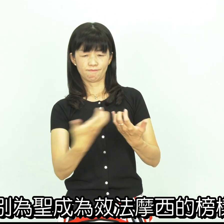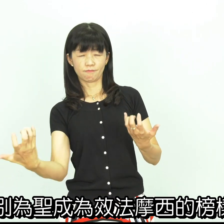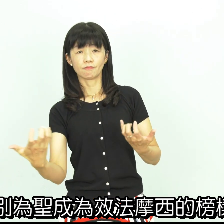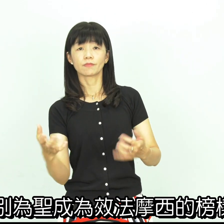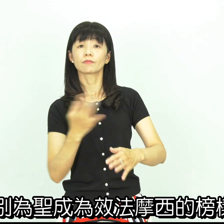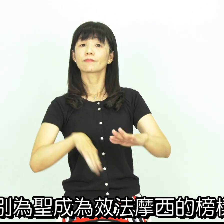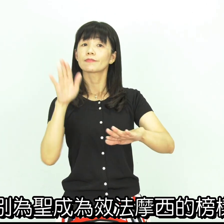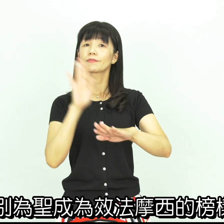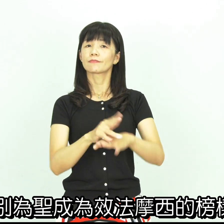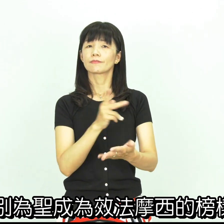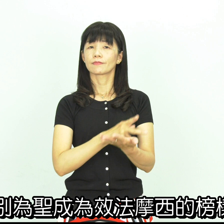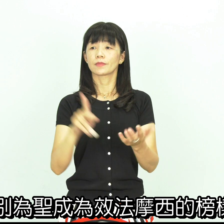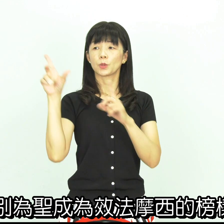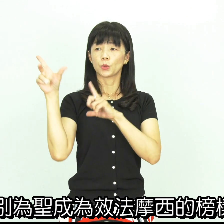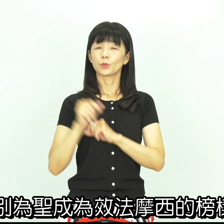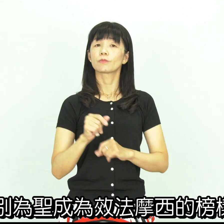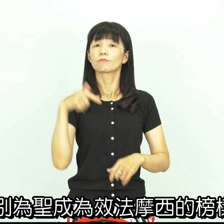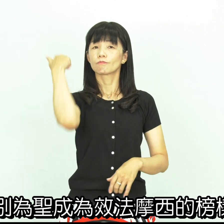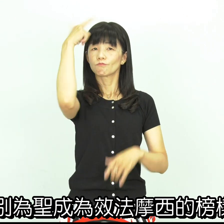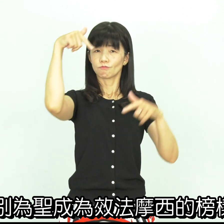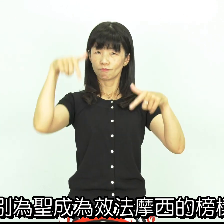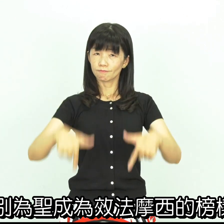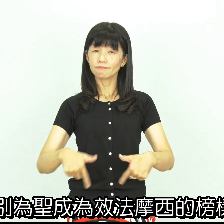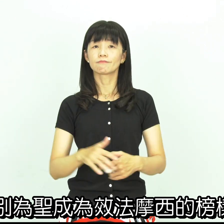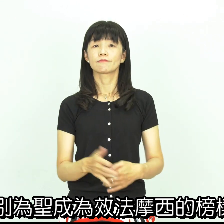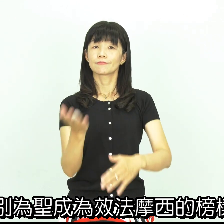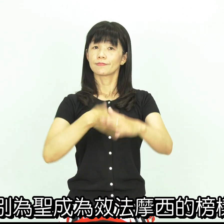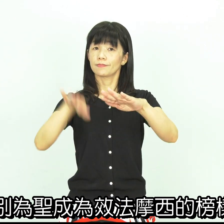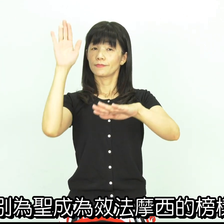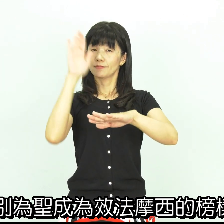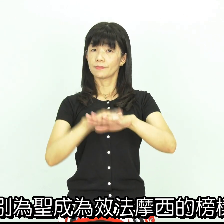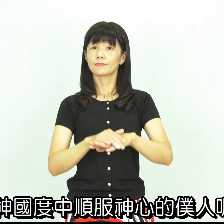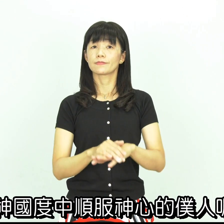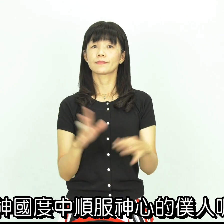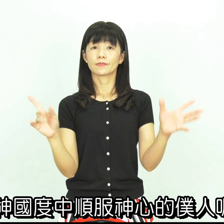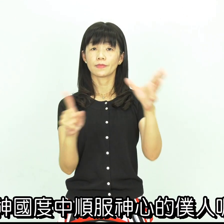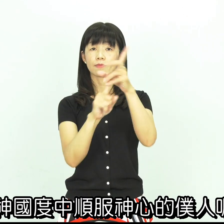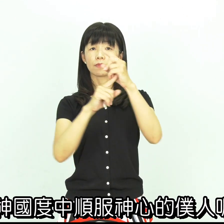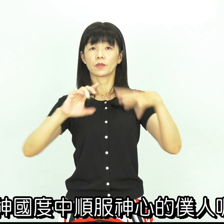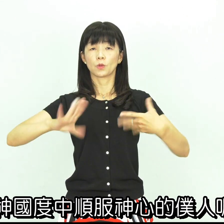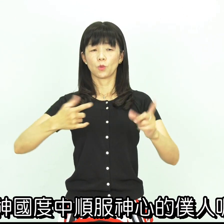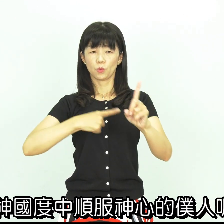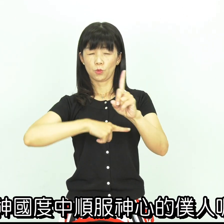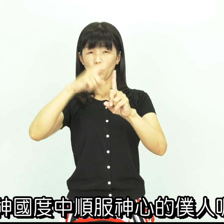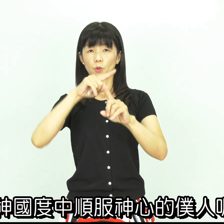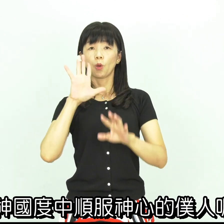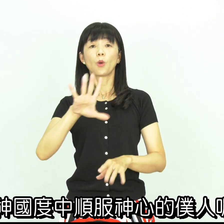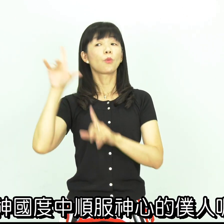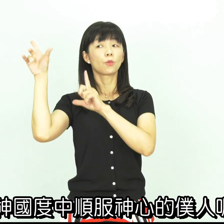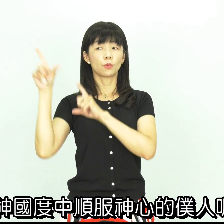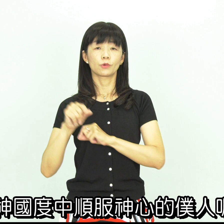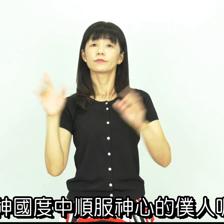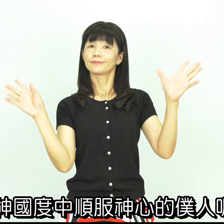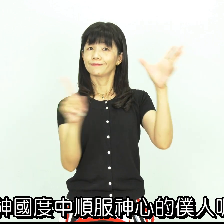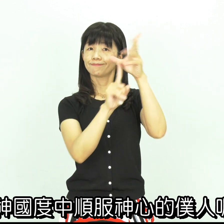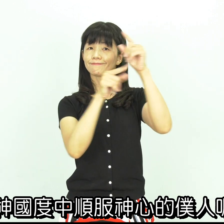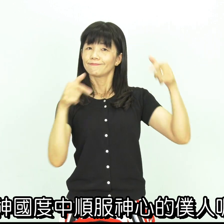圣，成为效法摩西的榜样，成为神国度中顺服神的仆人